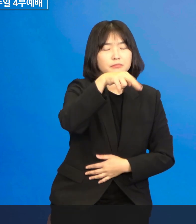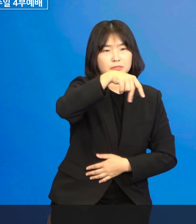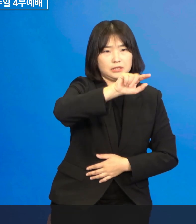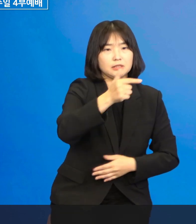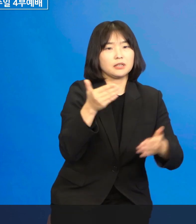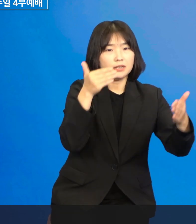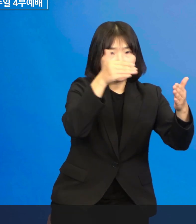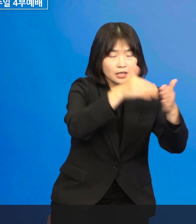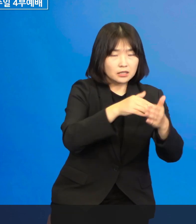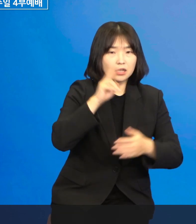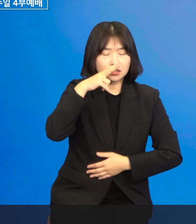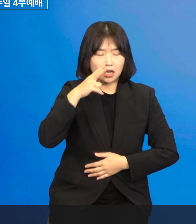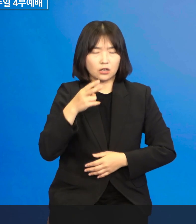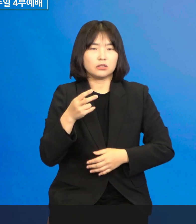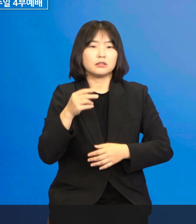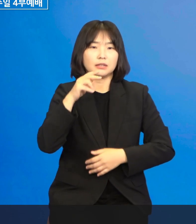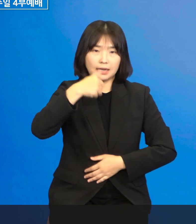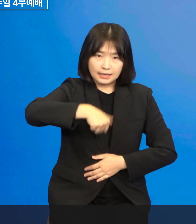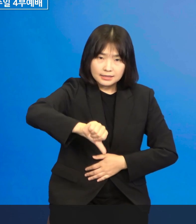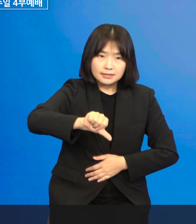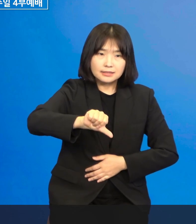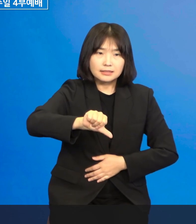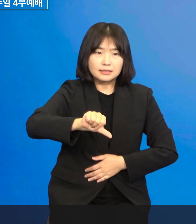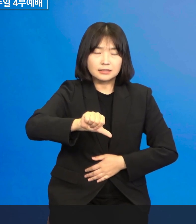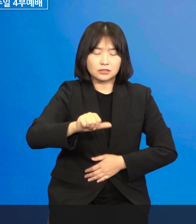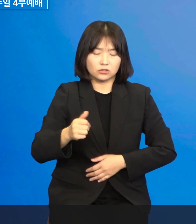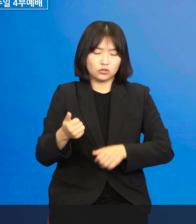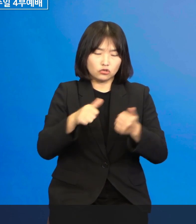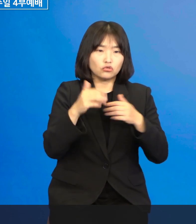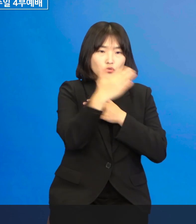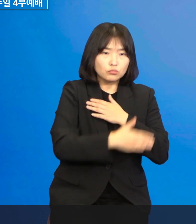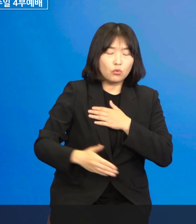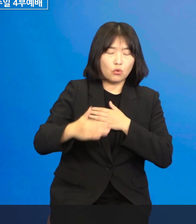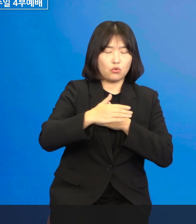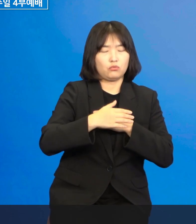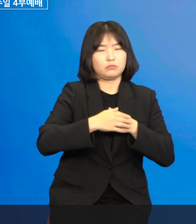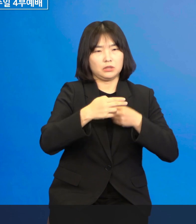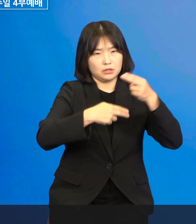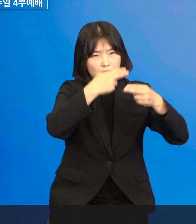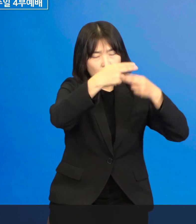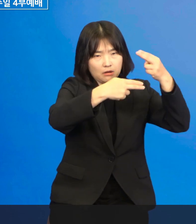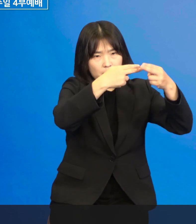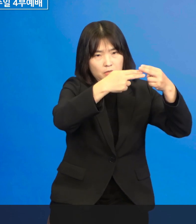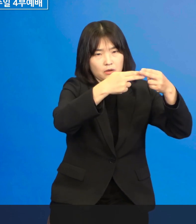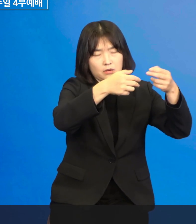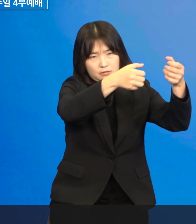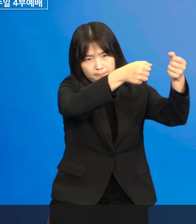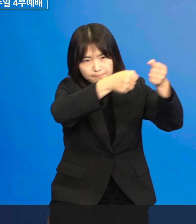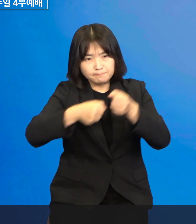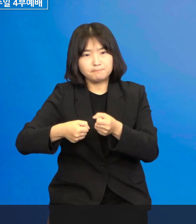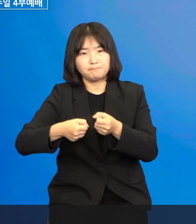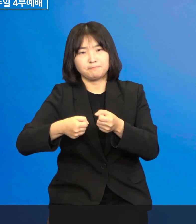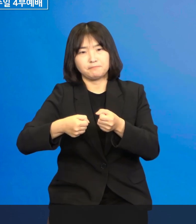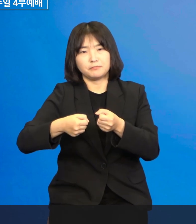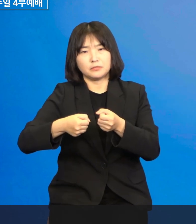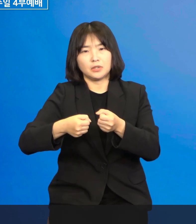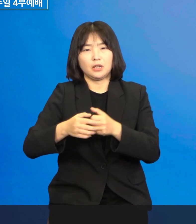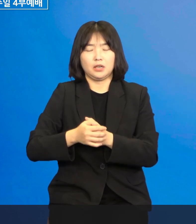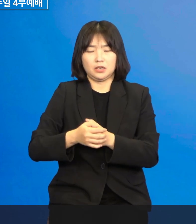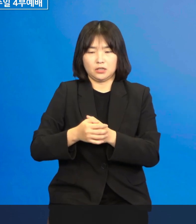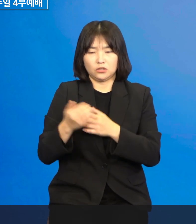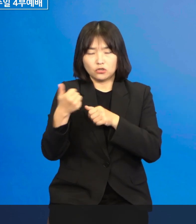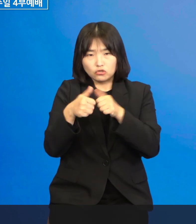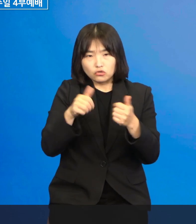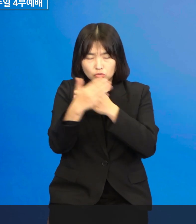가서 사울의 주검과 그 아들들의 시체를 성벽에서 내려가지고 야베스로 들어와 그 주검을